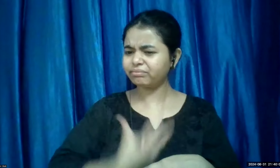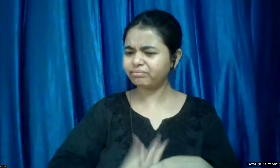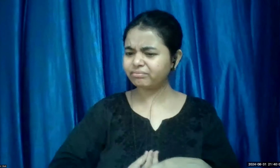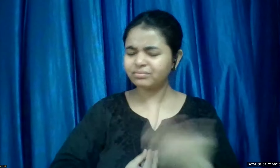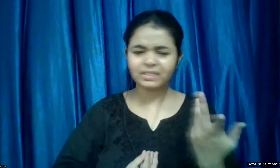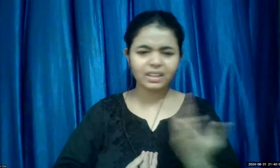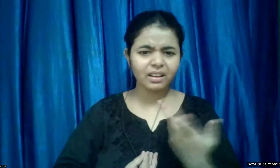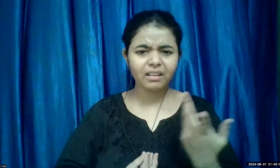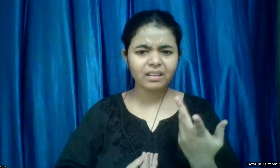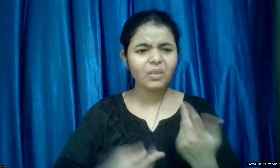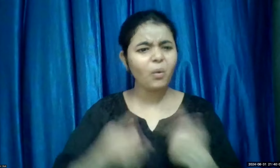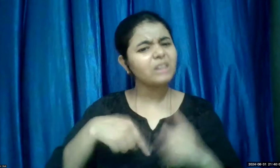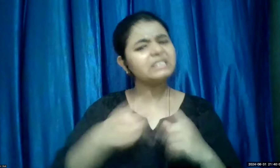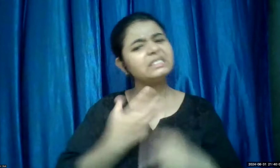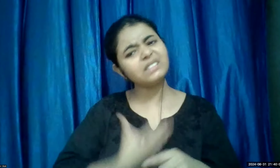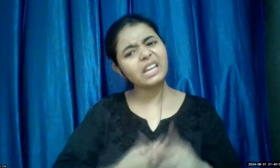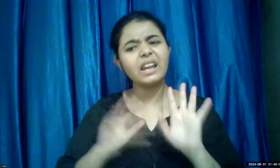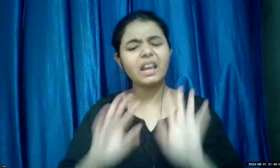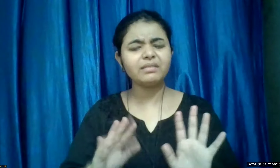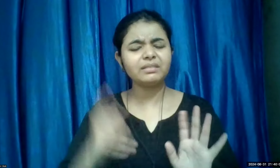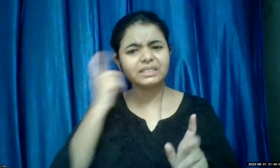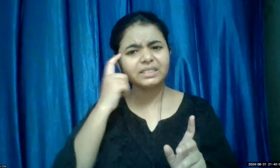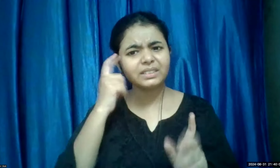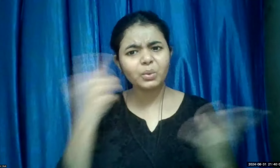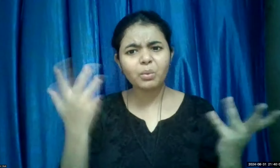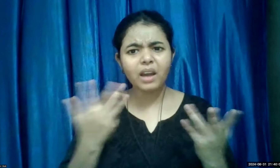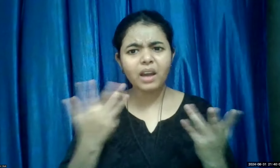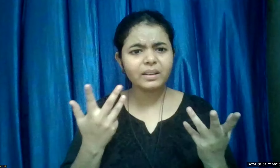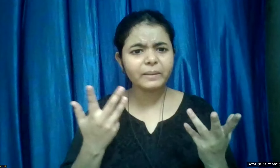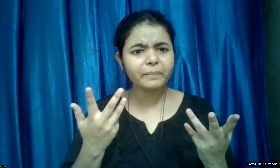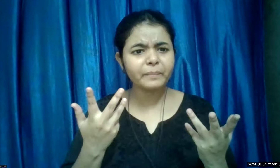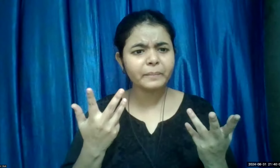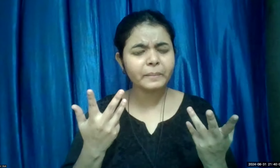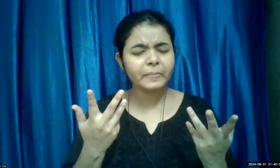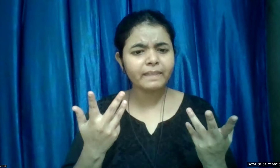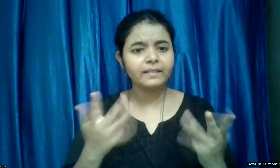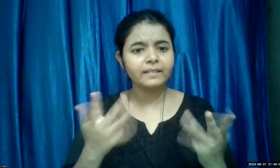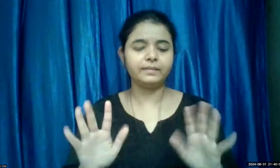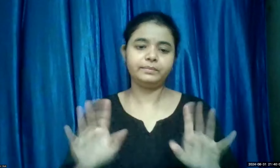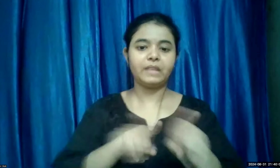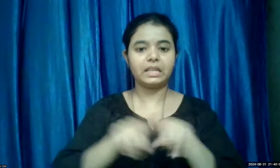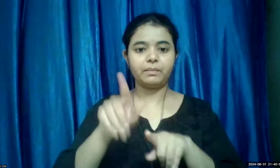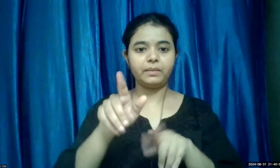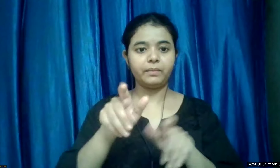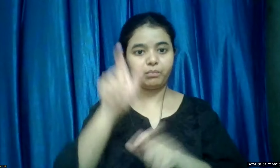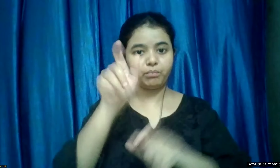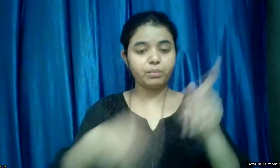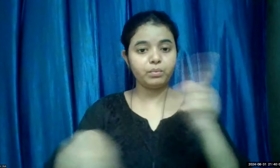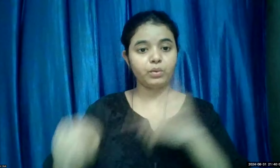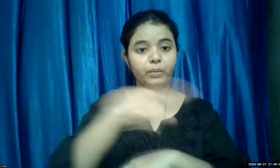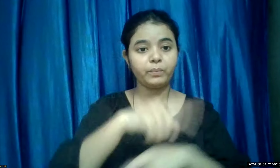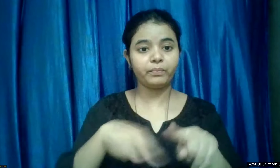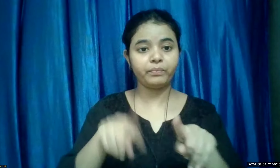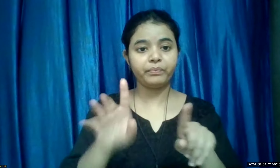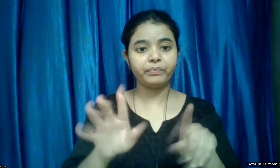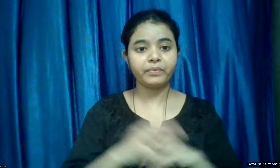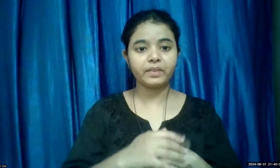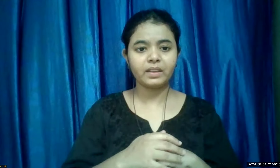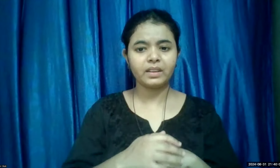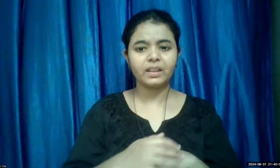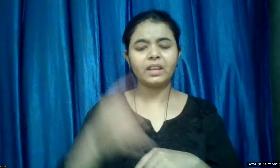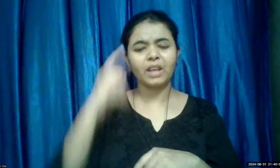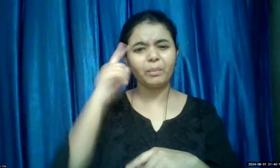सोचने वाली बात है ना कि हम में से कोई भी, क्या आप में से कोई भी यहाँ इसलिए बैठा है कि इस क्लास को सुनने के बाद बहुत